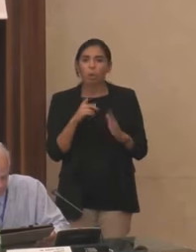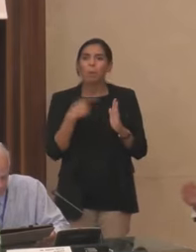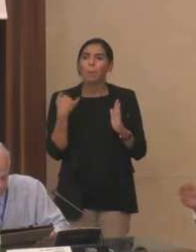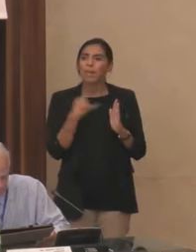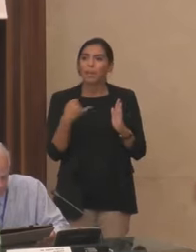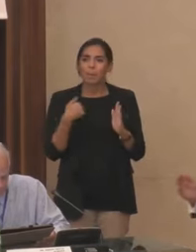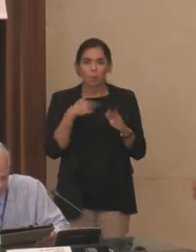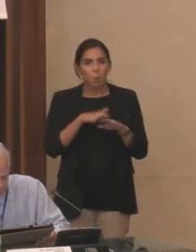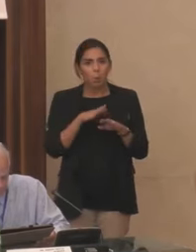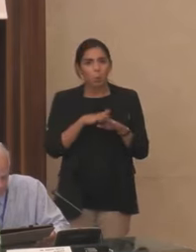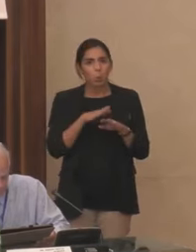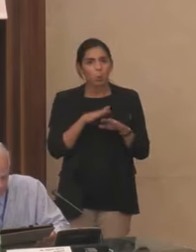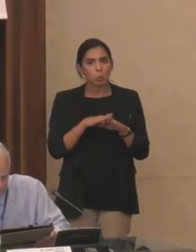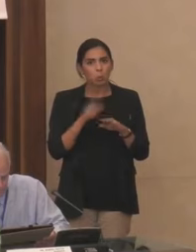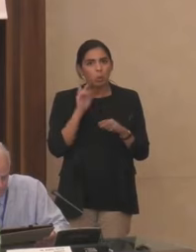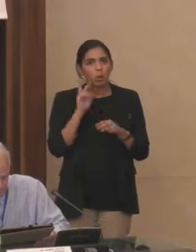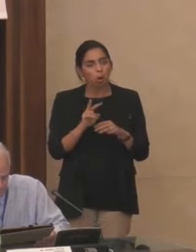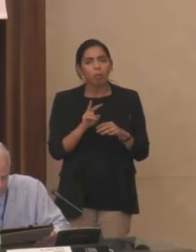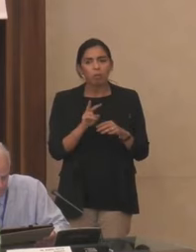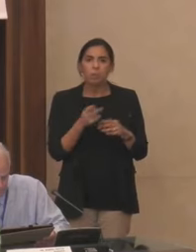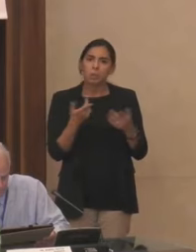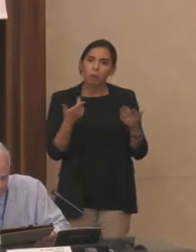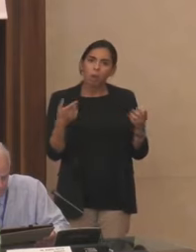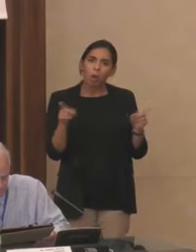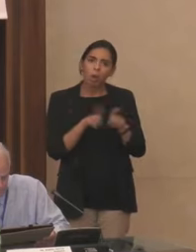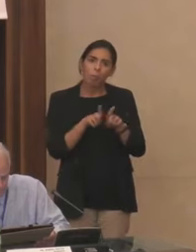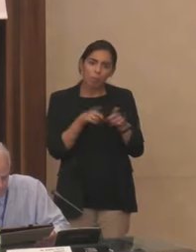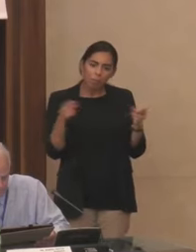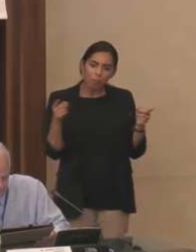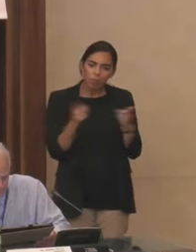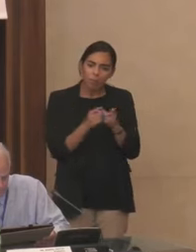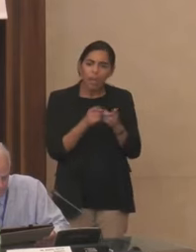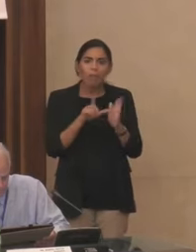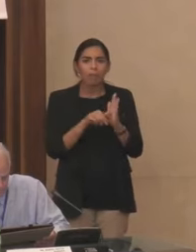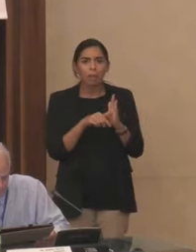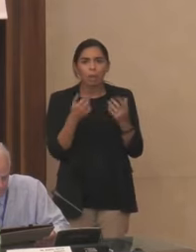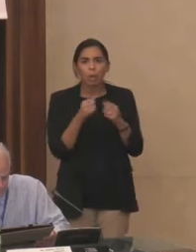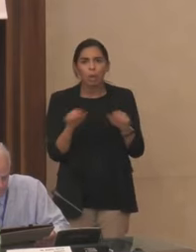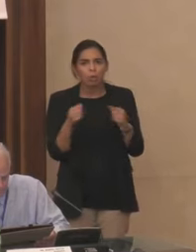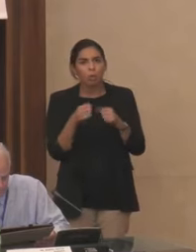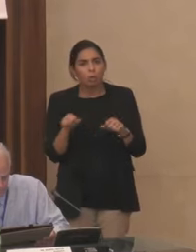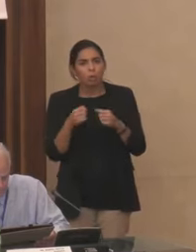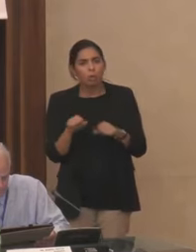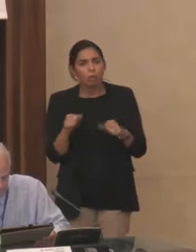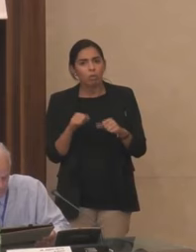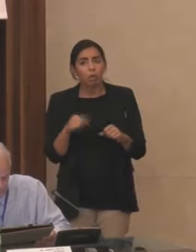accorcia i tempi di decorso. Queste cose noi le potremo vedere su